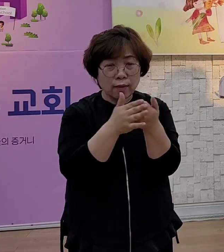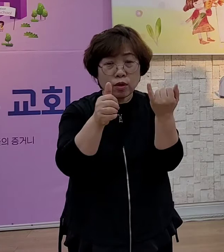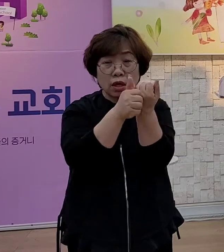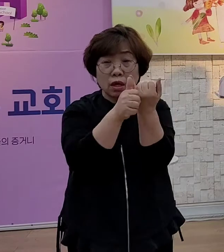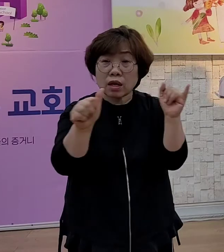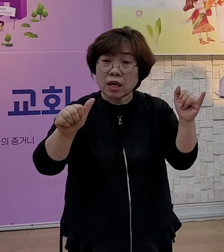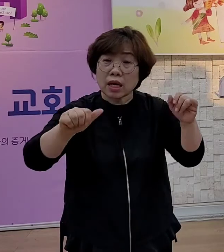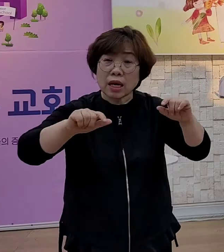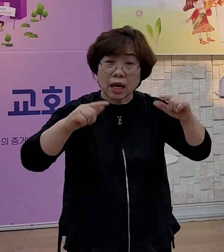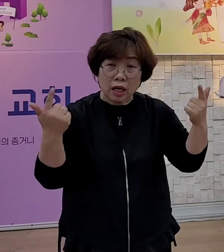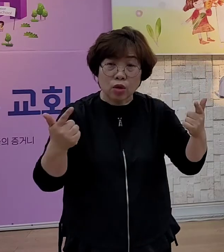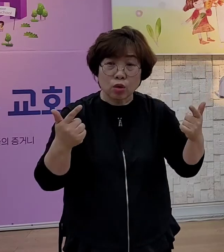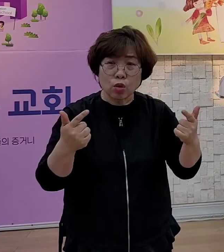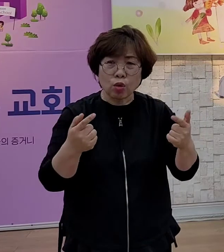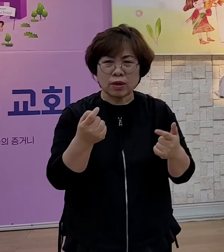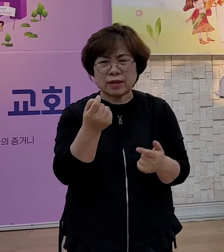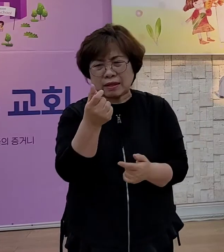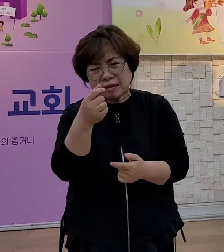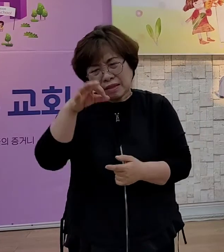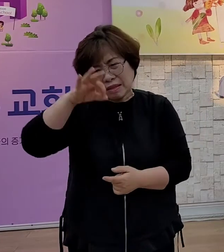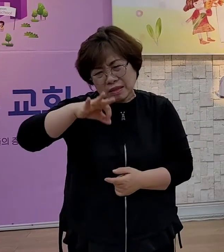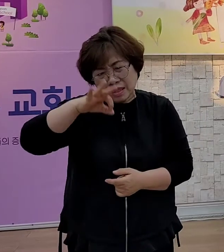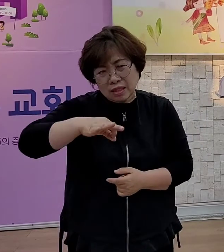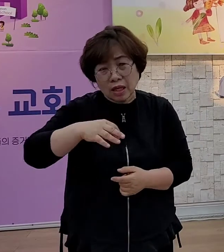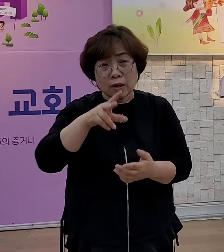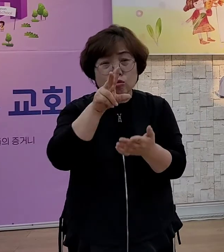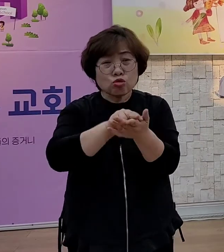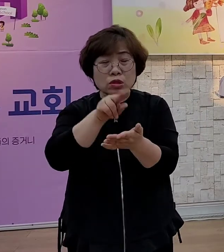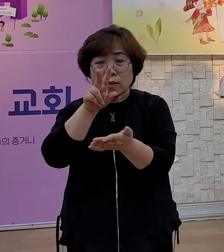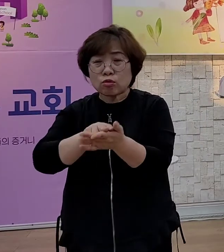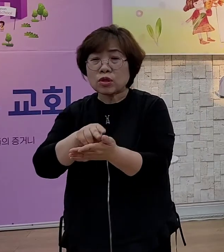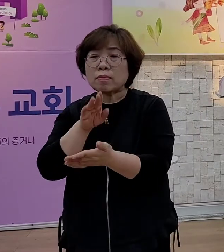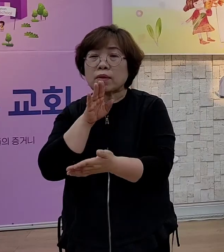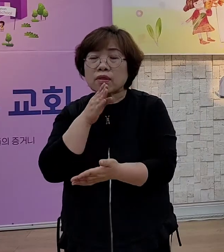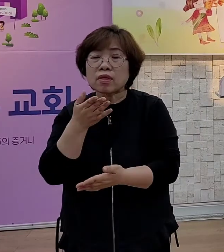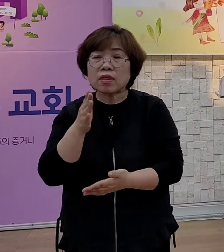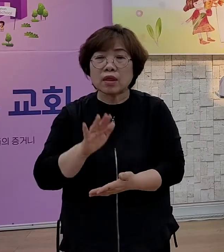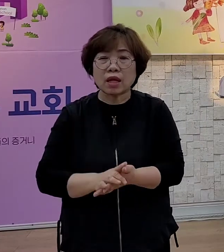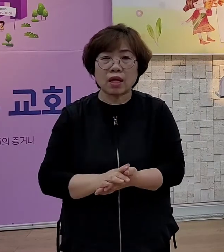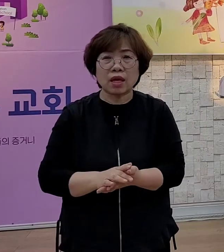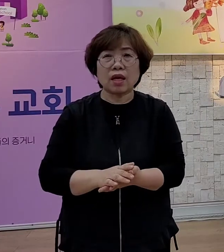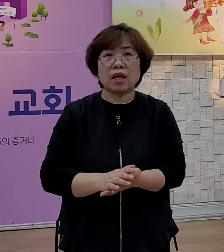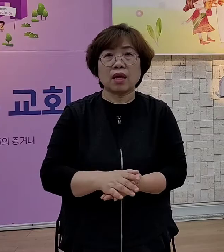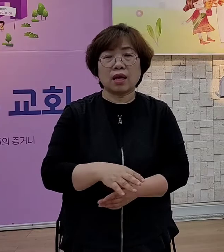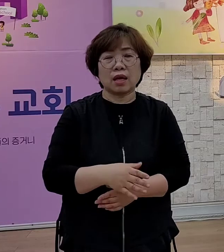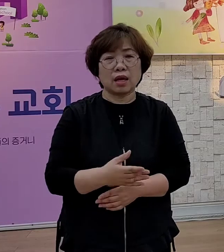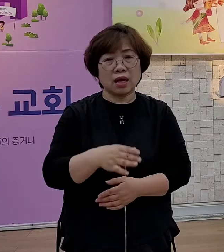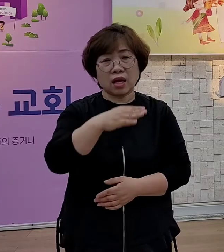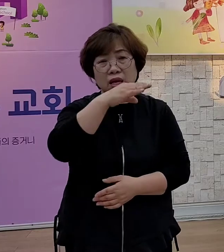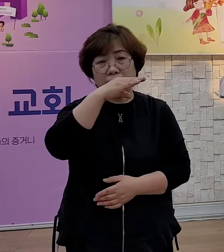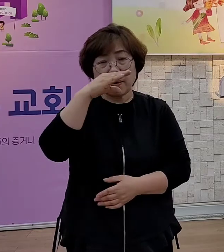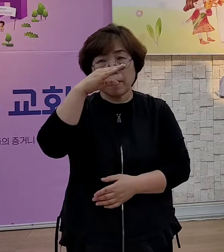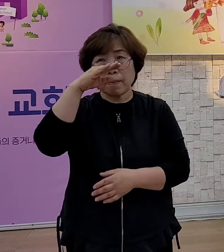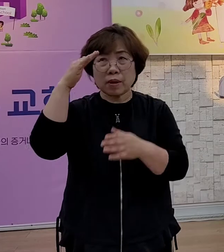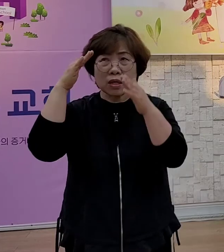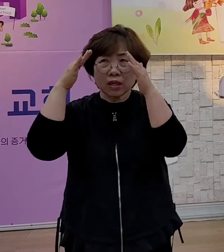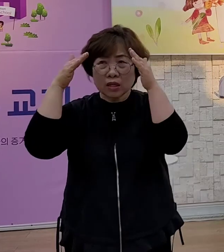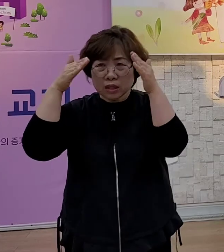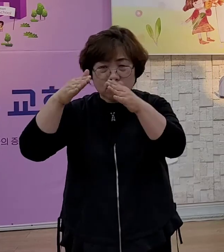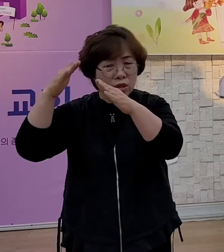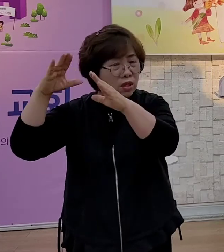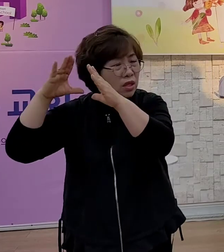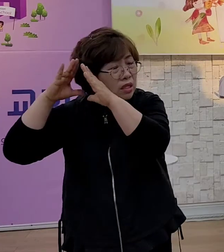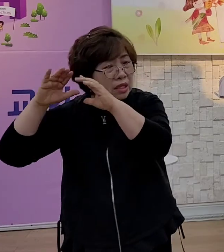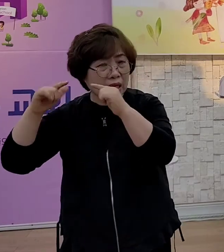아니고 가장 사소하고 쉬운 문제라고 생각했던 이 경청의 문제 때문에 부부 간에 틈이